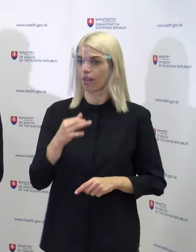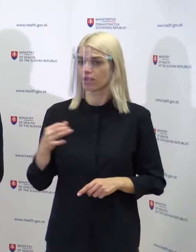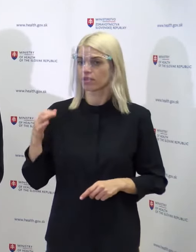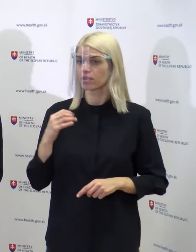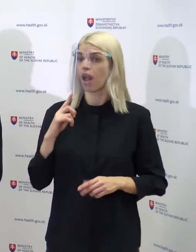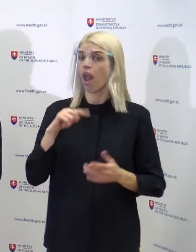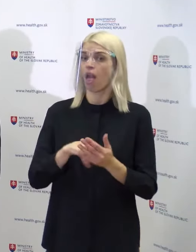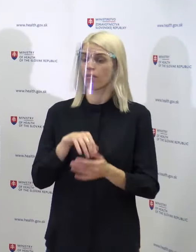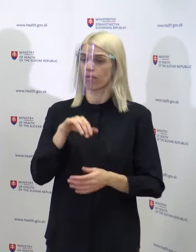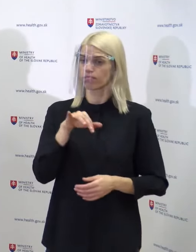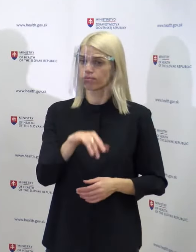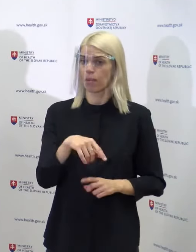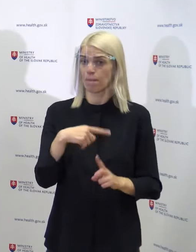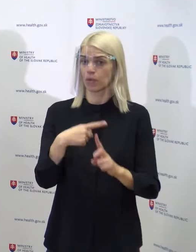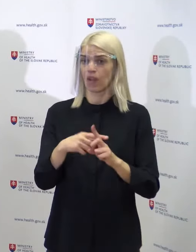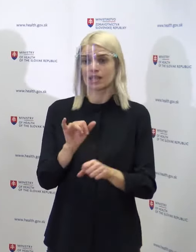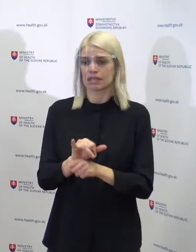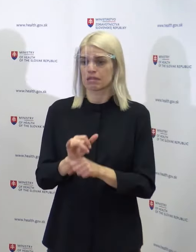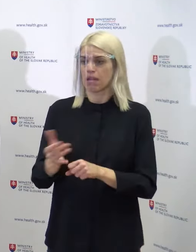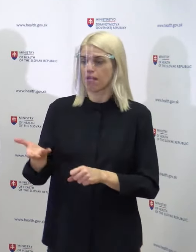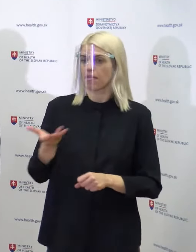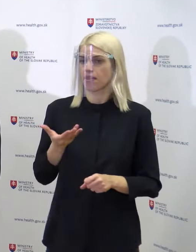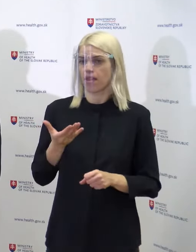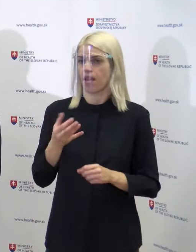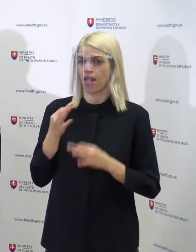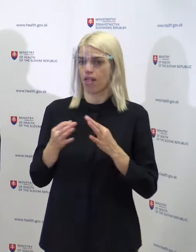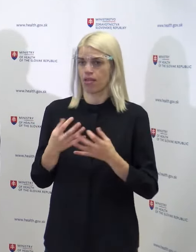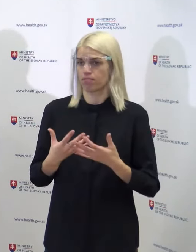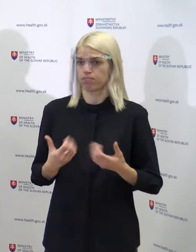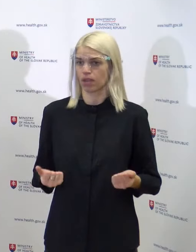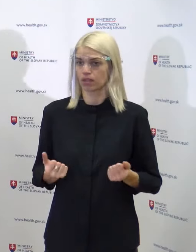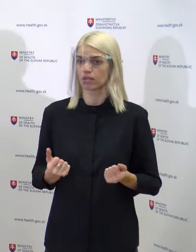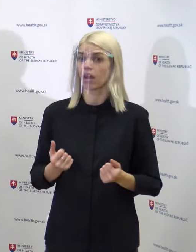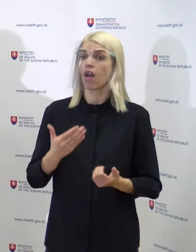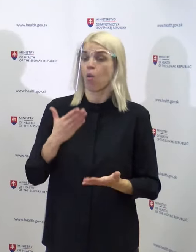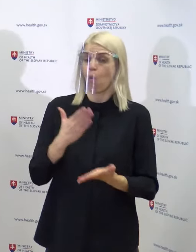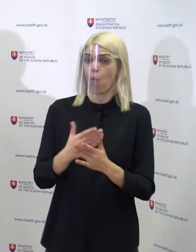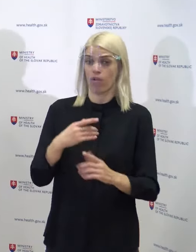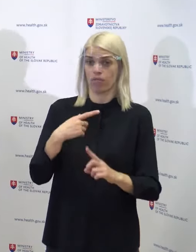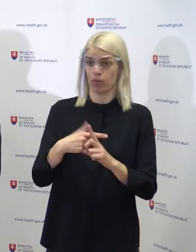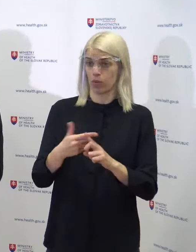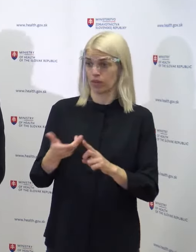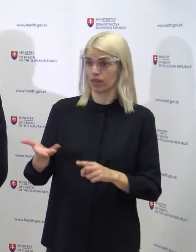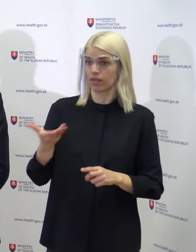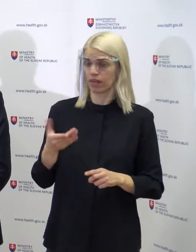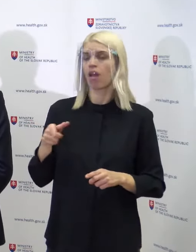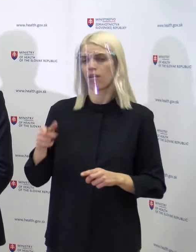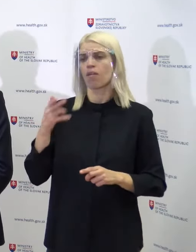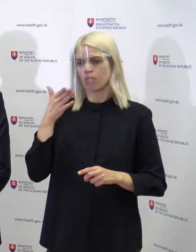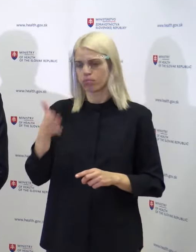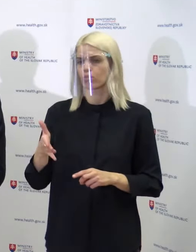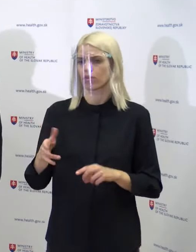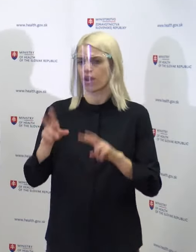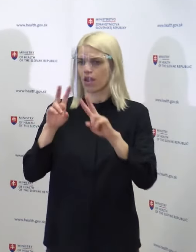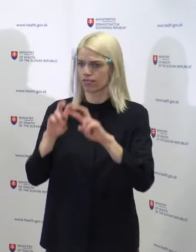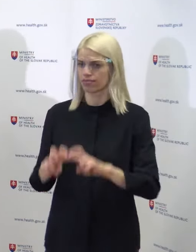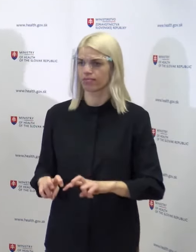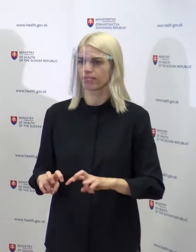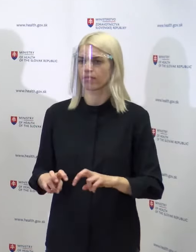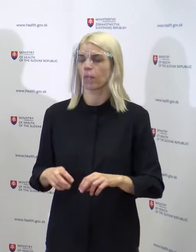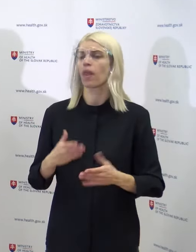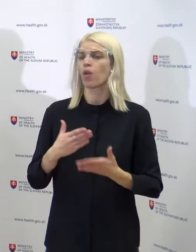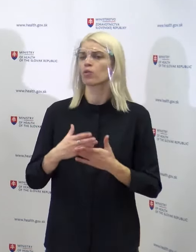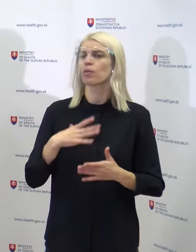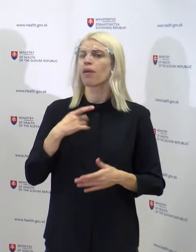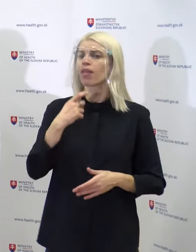Pokiaľ budú pozitívne, o čom zatiaľ nemám informáciu, tak sa budú sekvenovať. Ja som sa o tom v podstate dneska ráno s pánom Mikasom bavil, tá sekvenácia